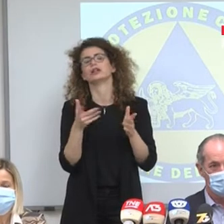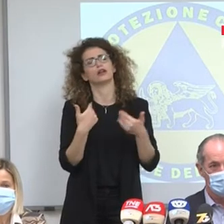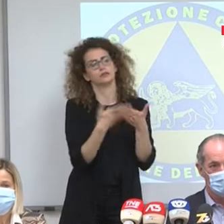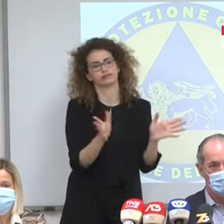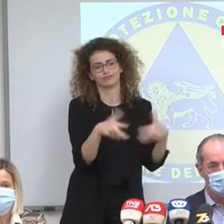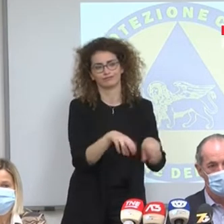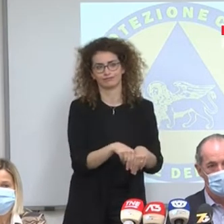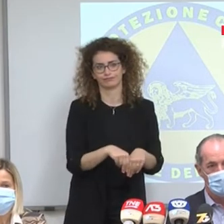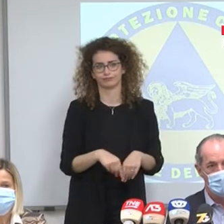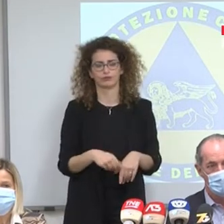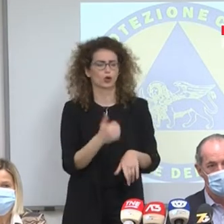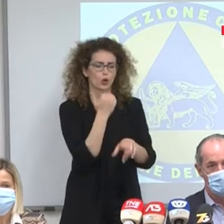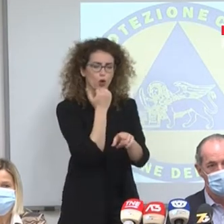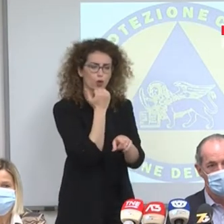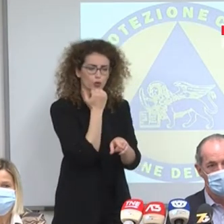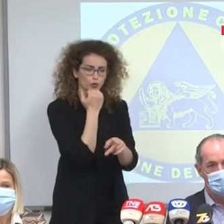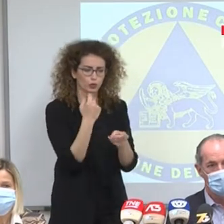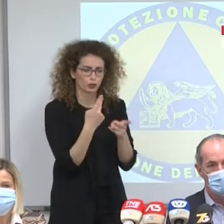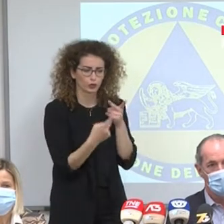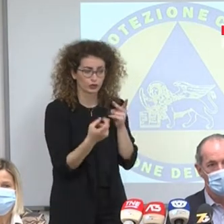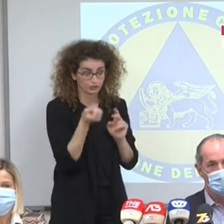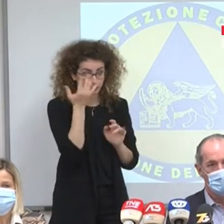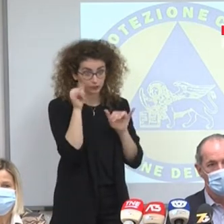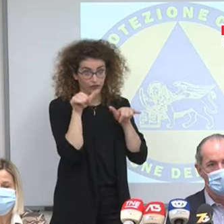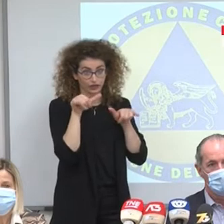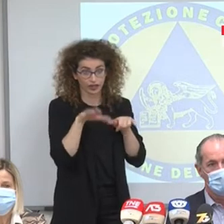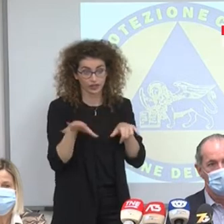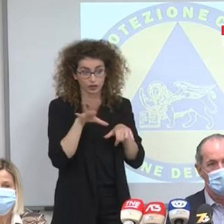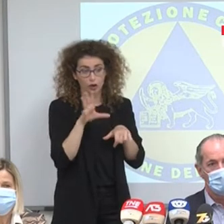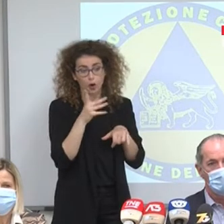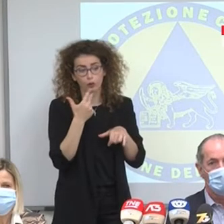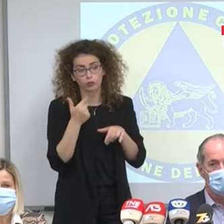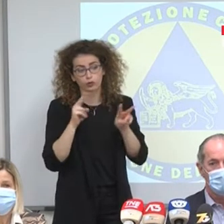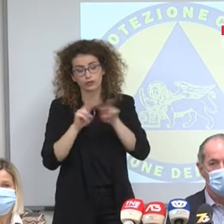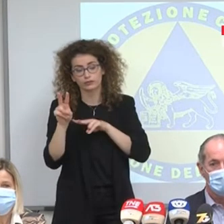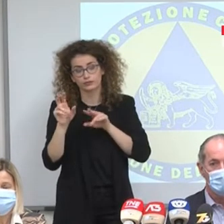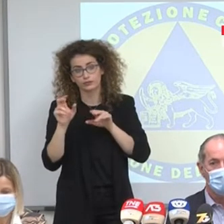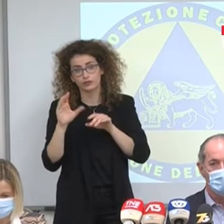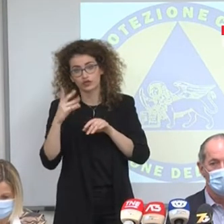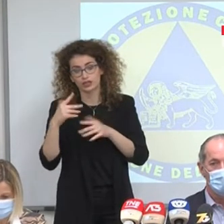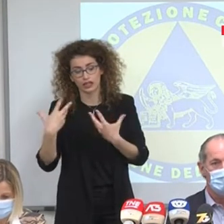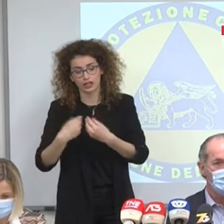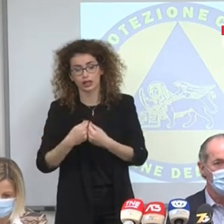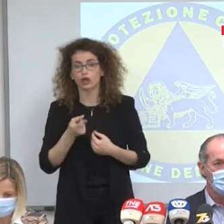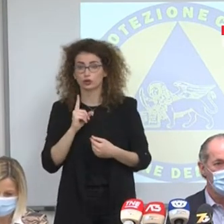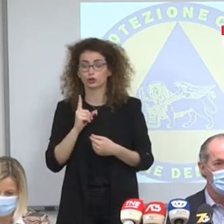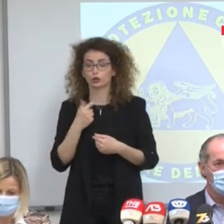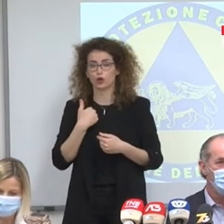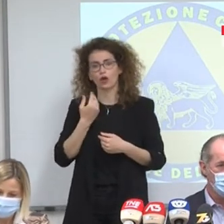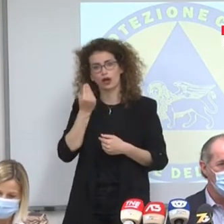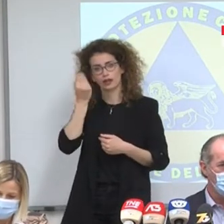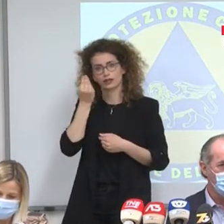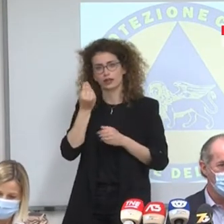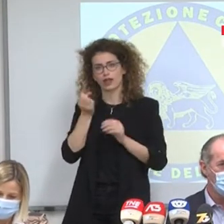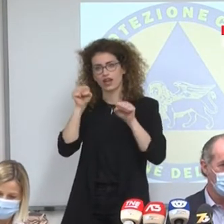fare. Così la sperimentazione è un'idea del Veneto oppure una cosa che volete fare col CTS a livello nazionale? No, no, è un'idea che vogliamo partire noi come Veneto,